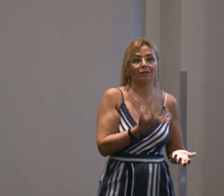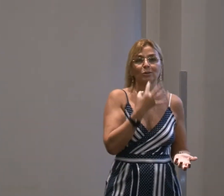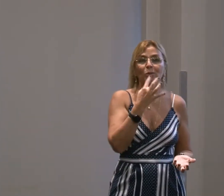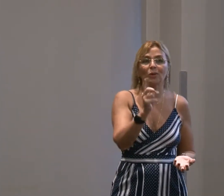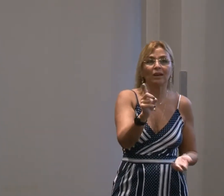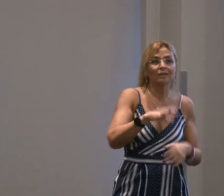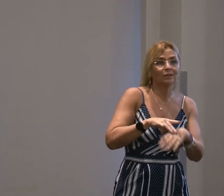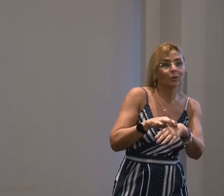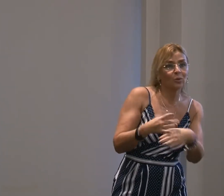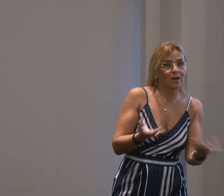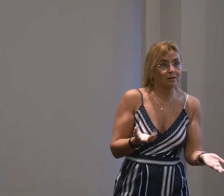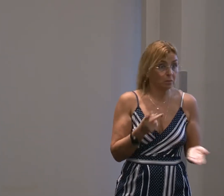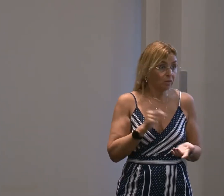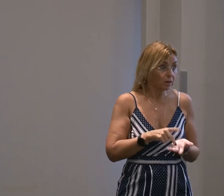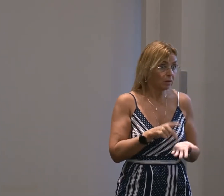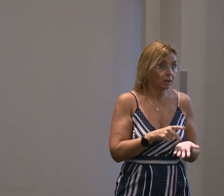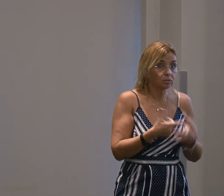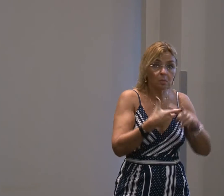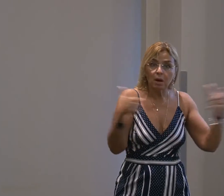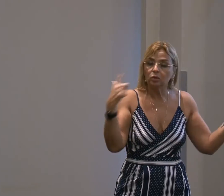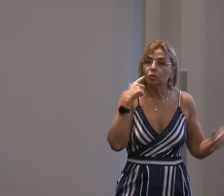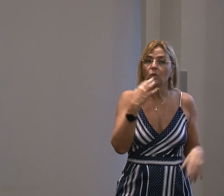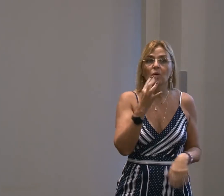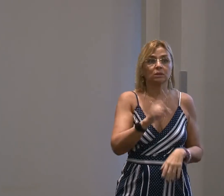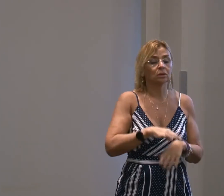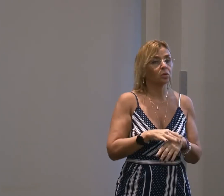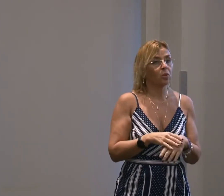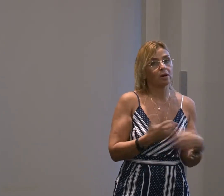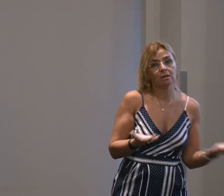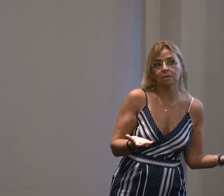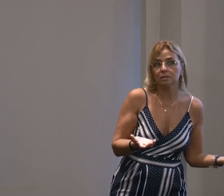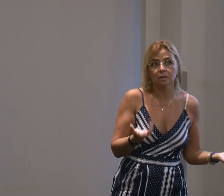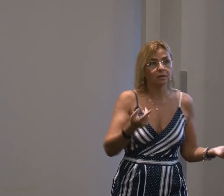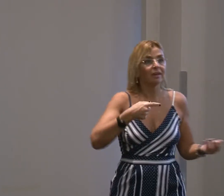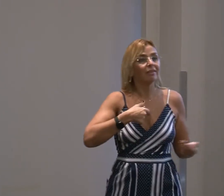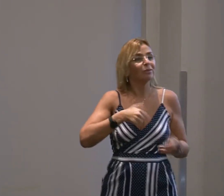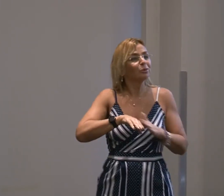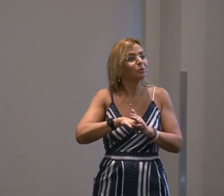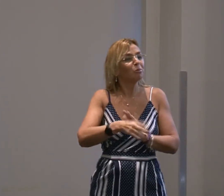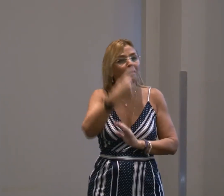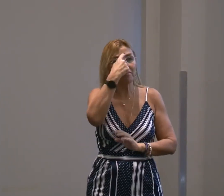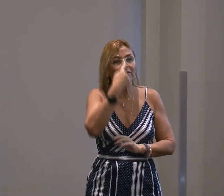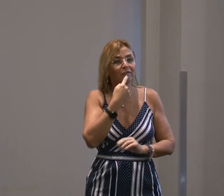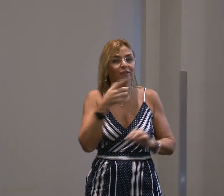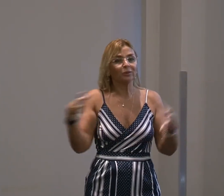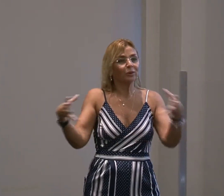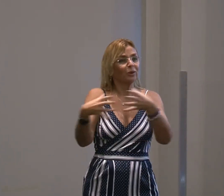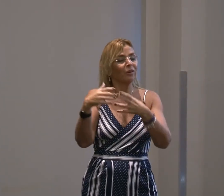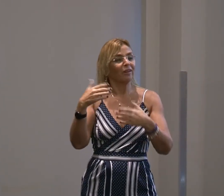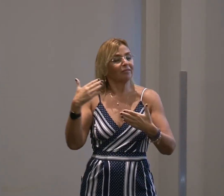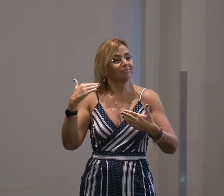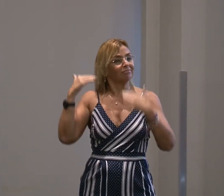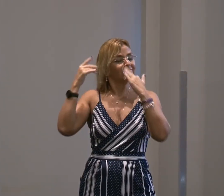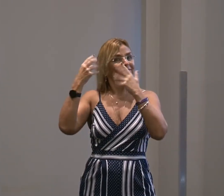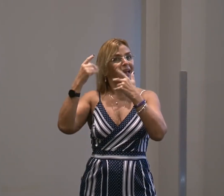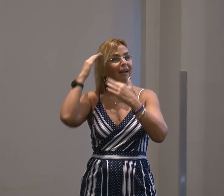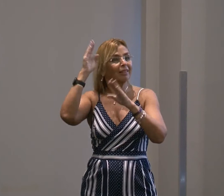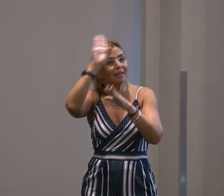Os surdos, eles acabam não tendo acesso à saúde, então a gente não tem como se manifestar e dizer a